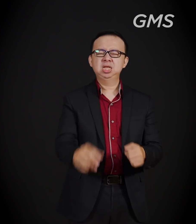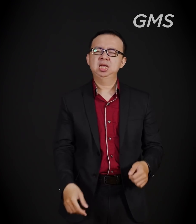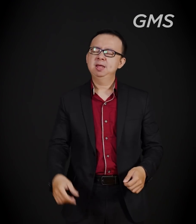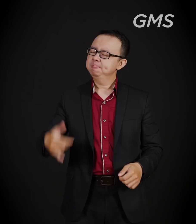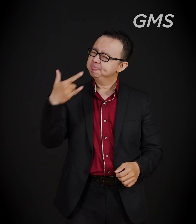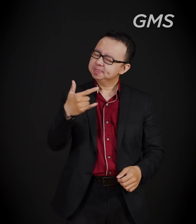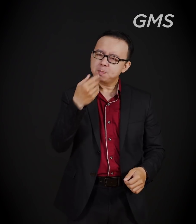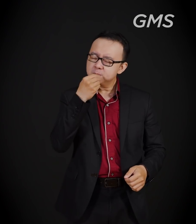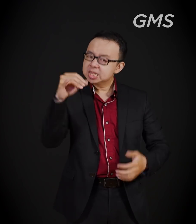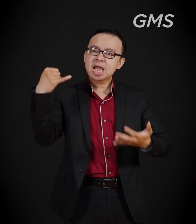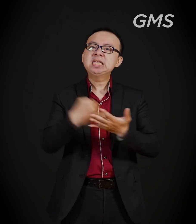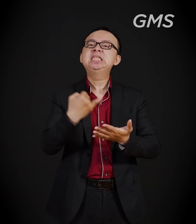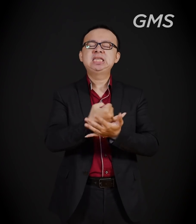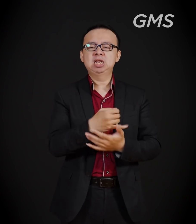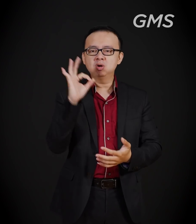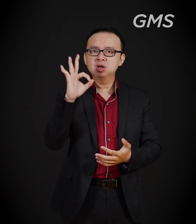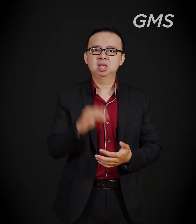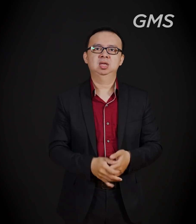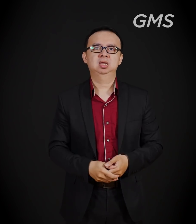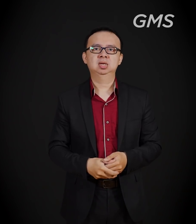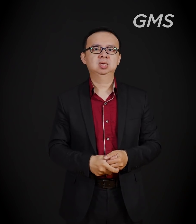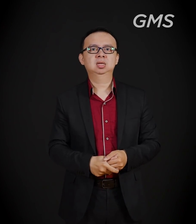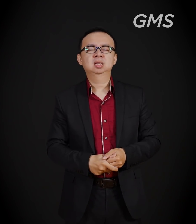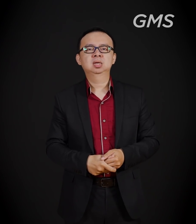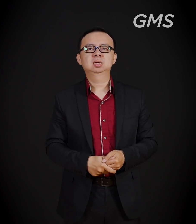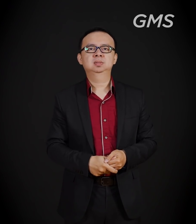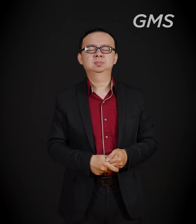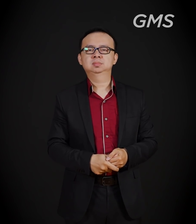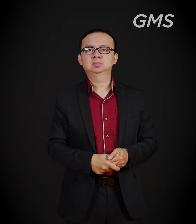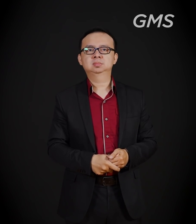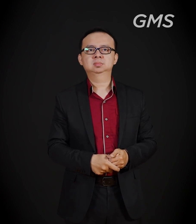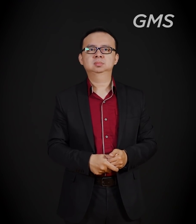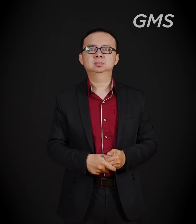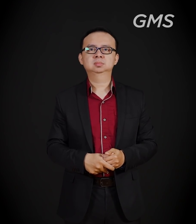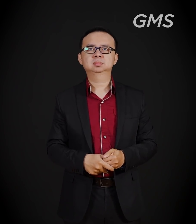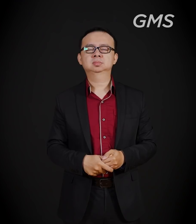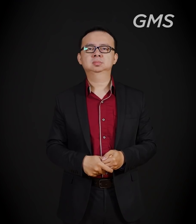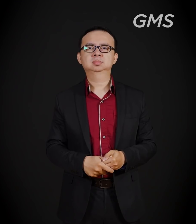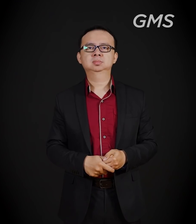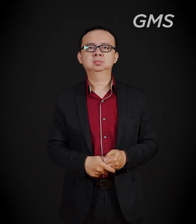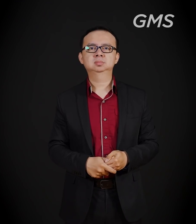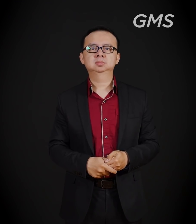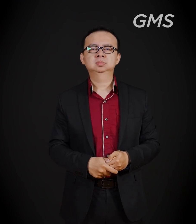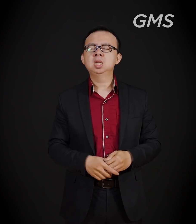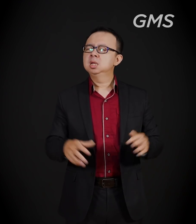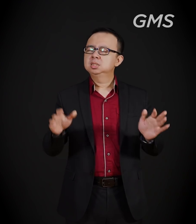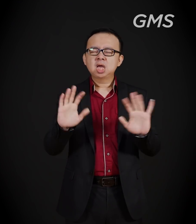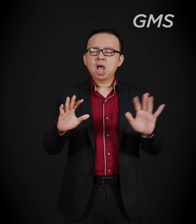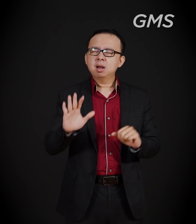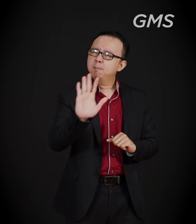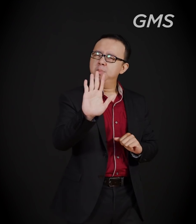Just because you face things which is not your plan. Jangan